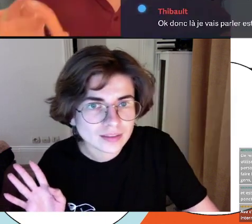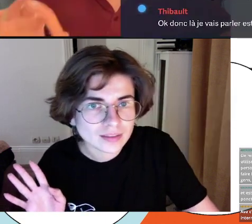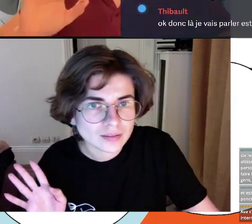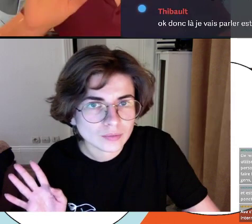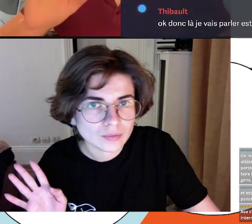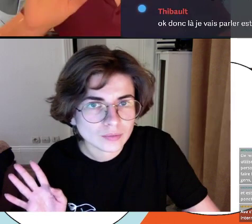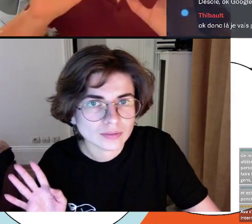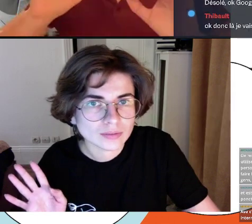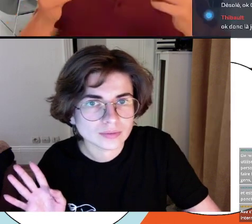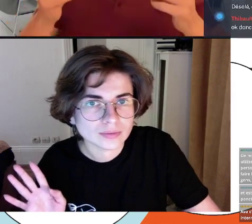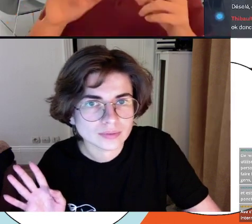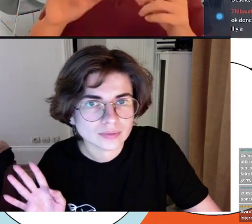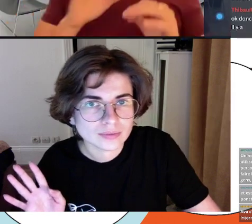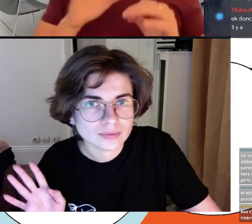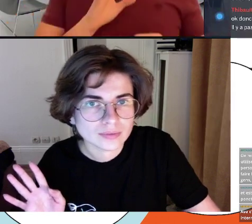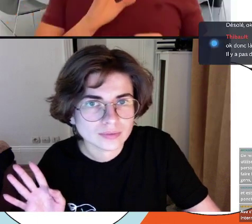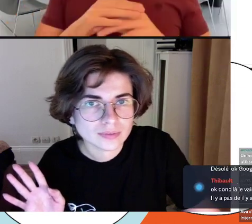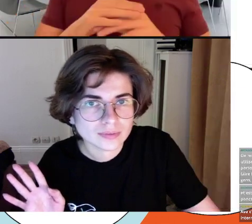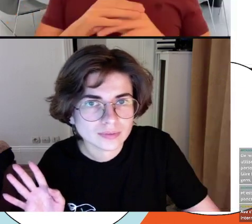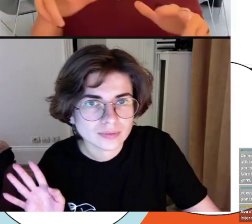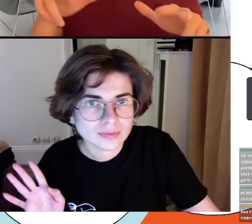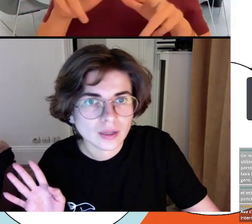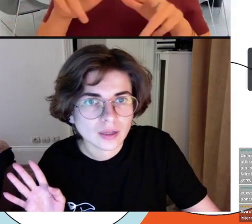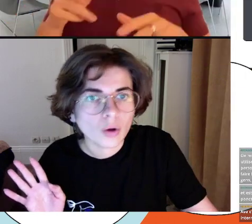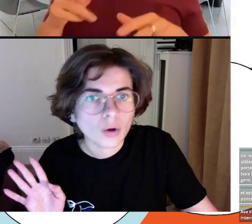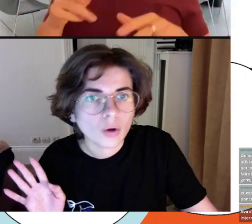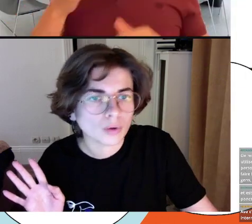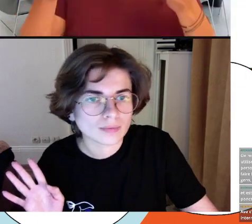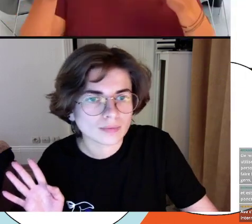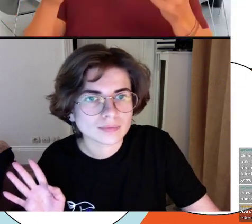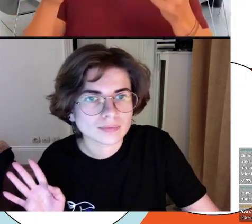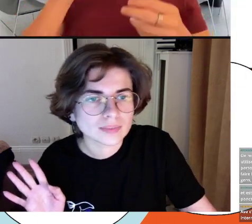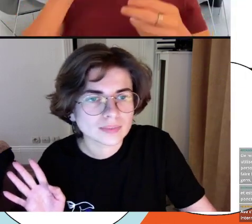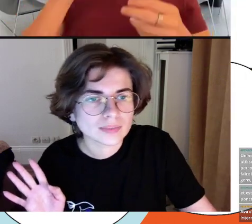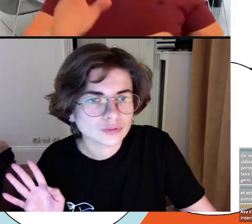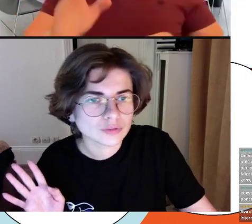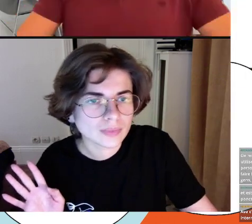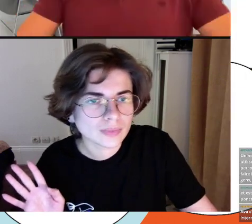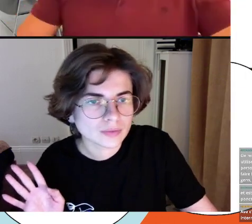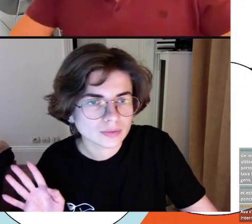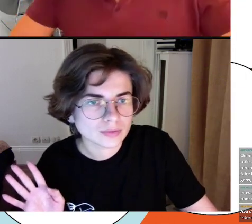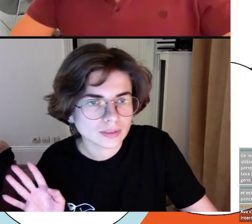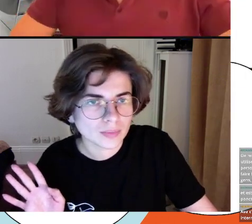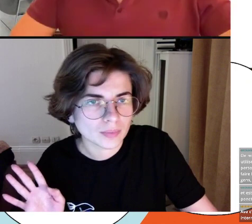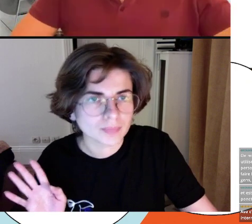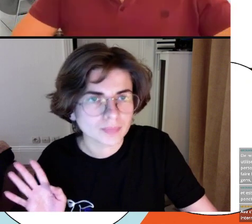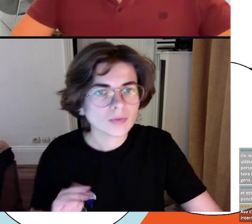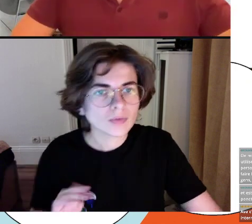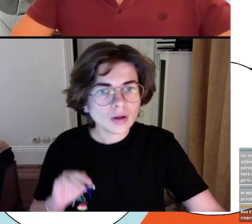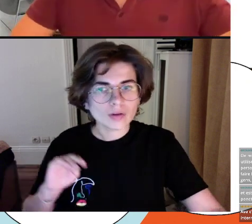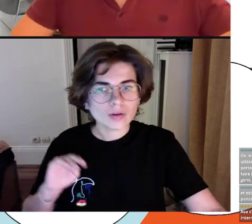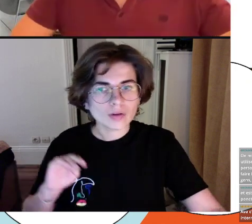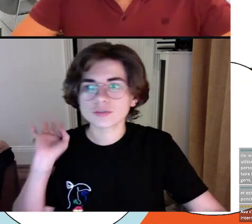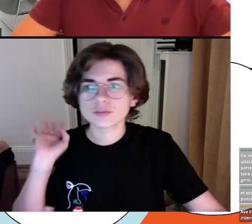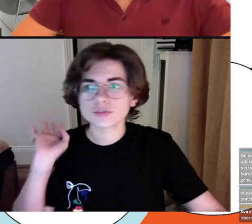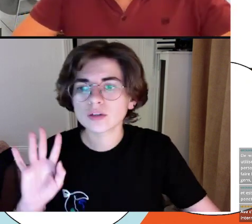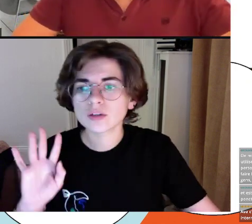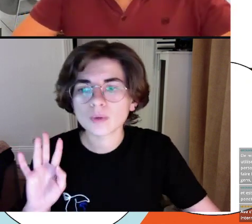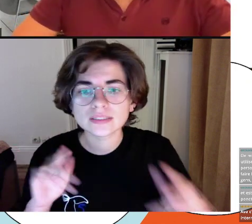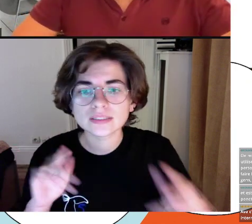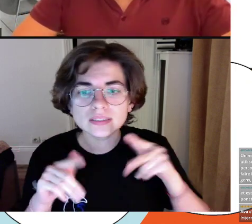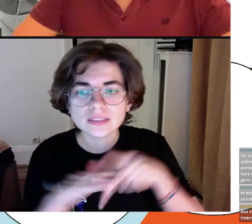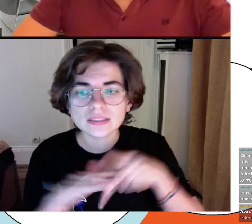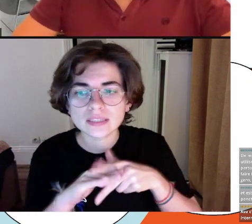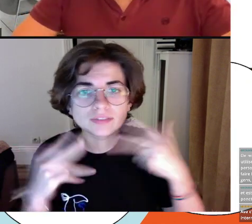Ouais, Il n'y a pas de parole sur la vidéo. ouais. Tu vois les sous-titres Mais je directement. mets de côté quand même. Ok, je vais commencer